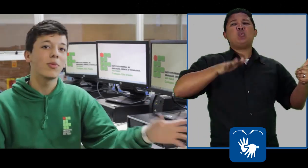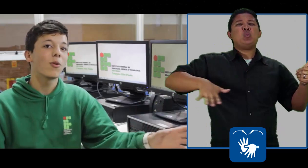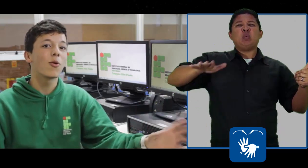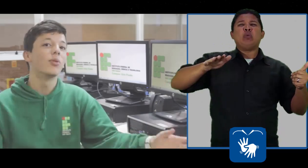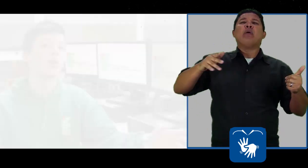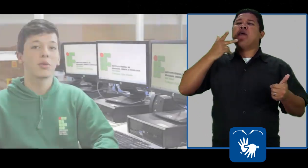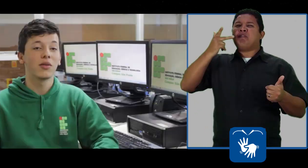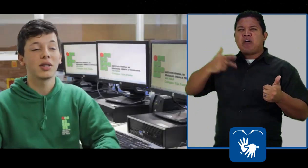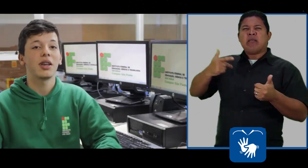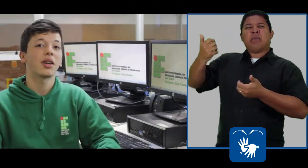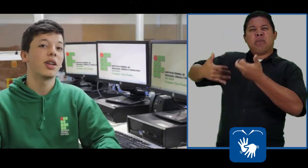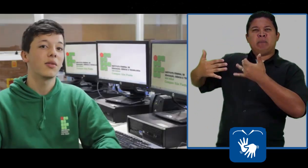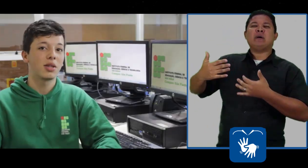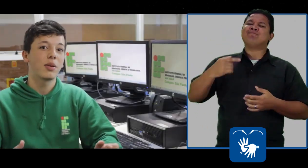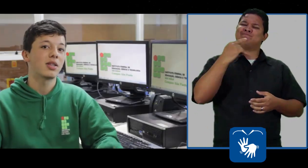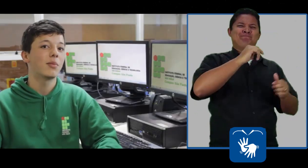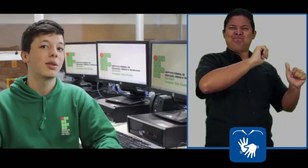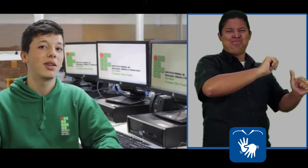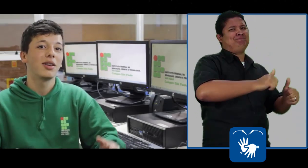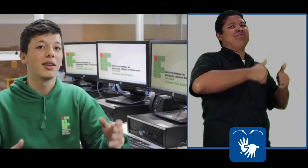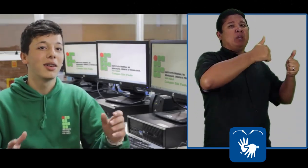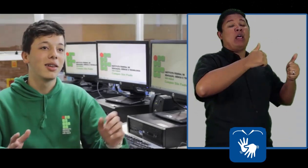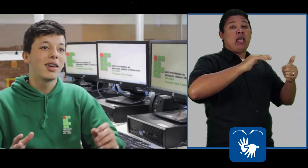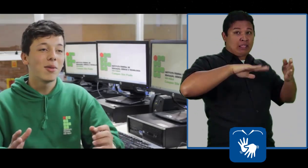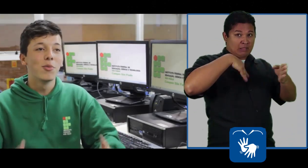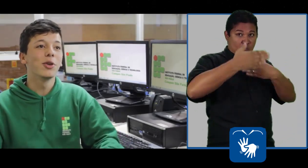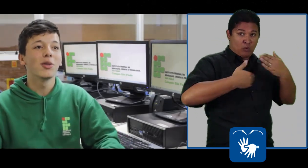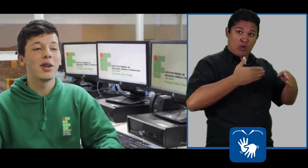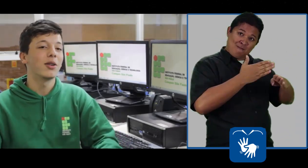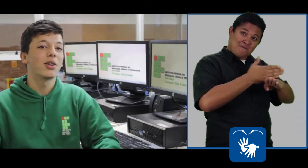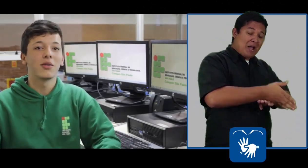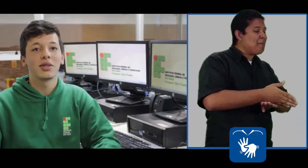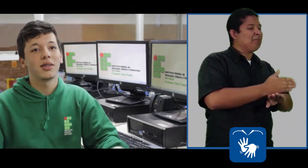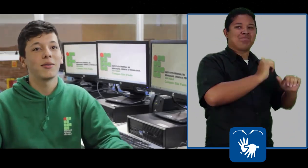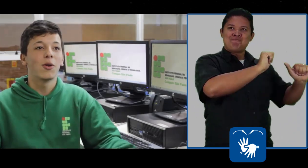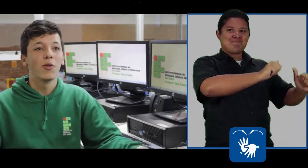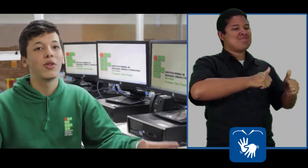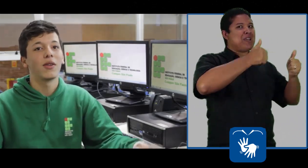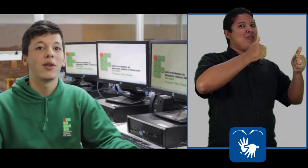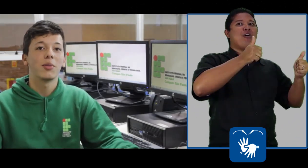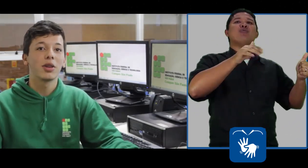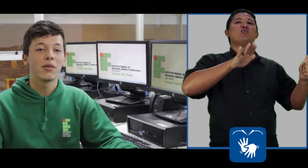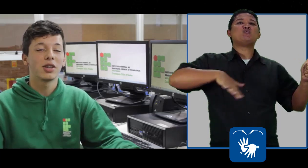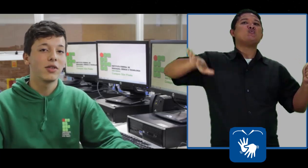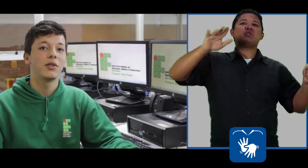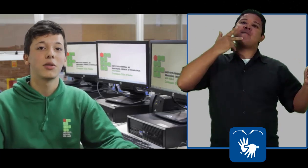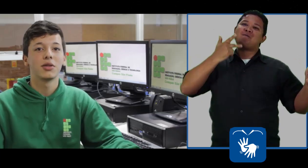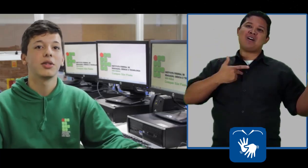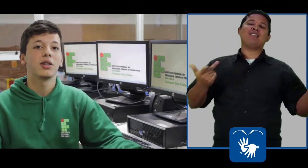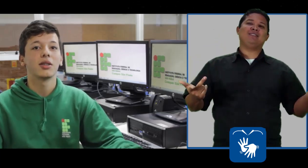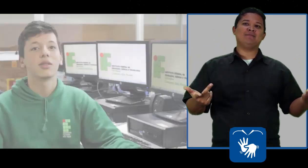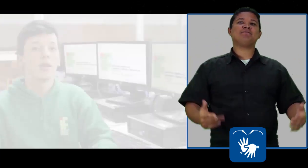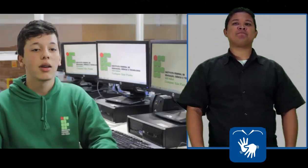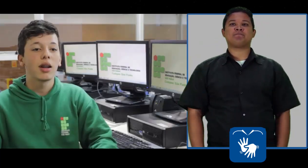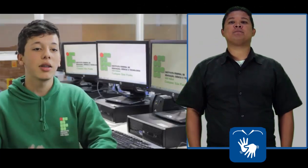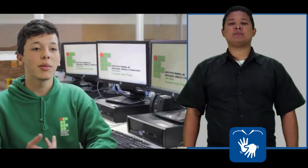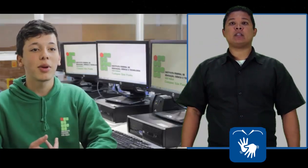ou conta. Mas quando você entra aqui dentro, você percebe que é muito melhor do que você ouve lá fora, porque você vive isso no seu dia a dia. Além da parte